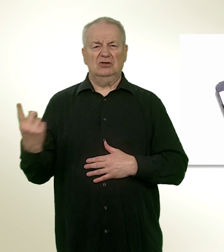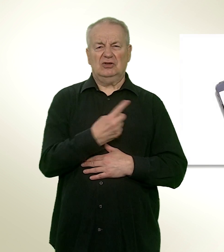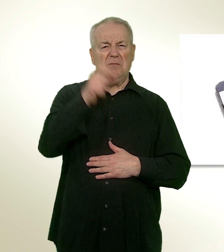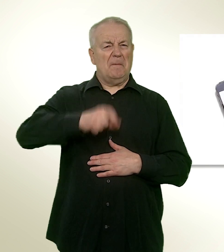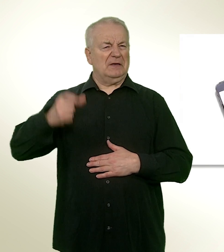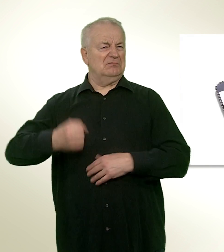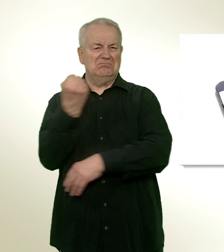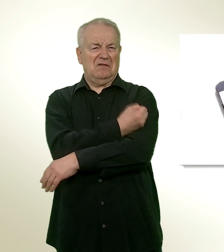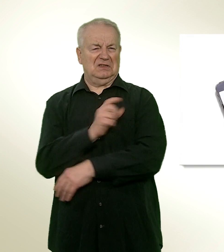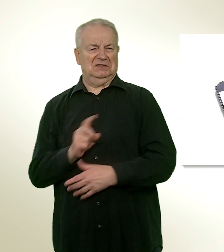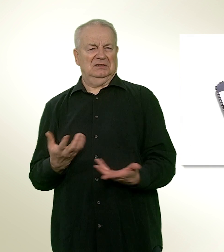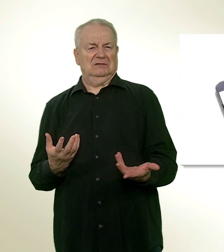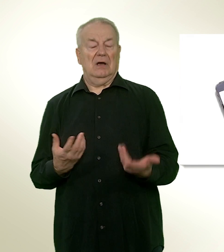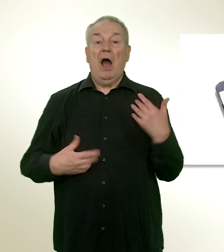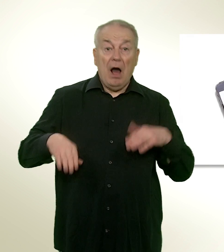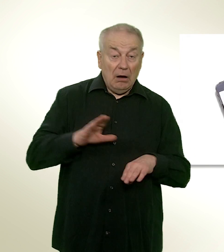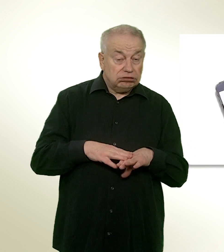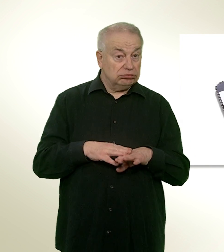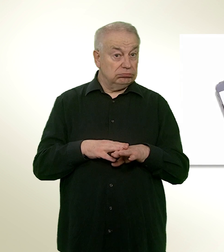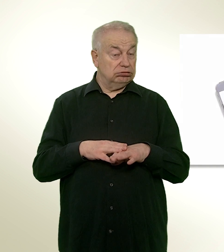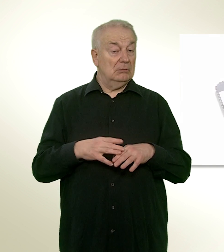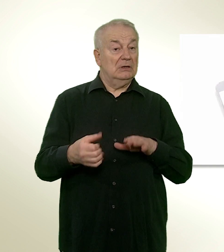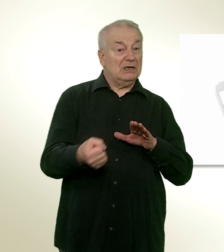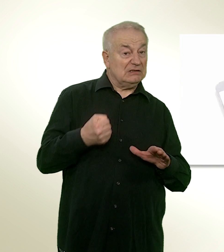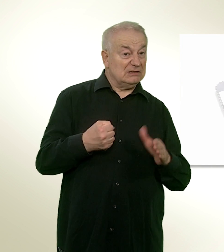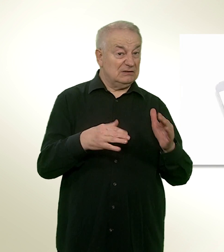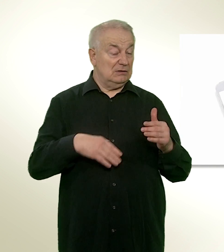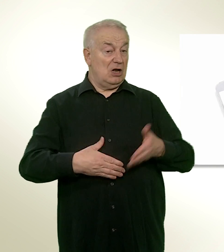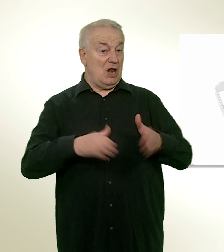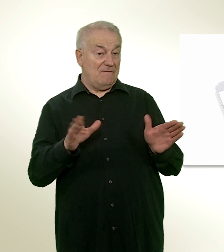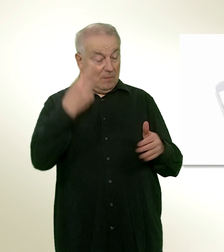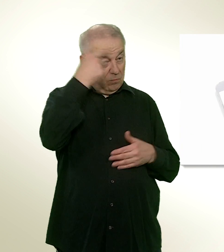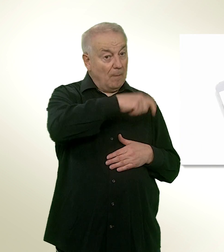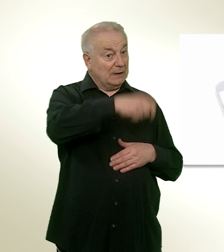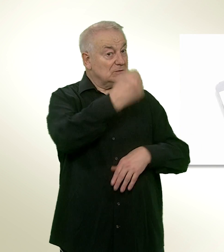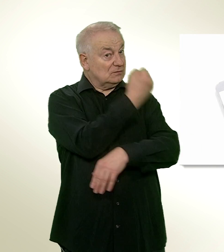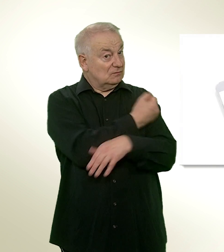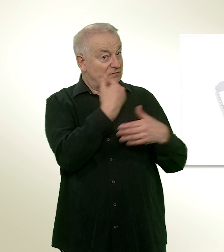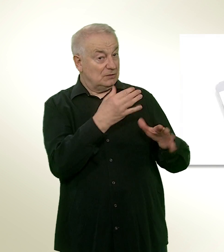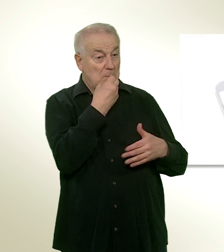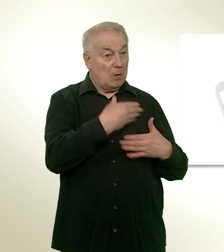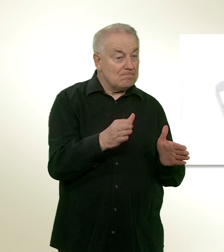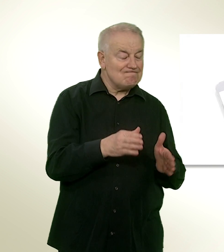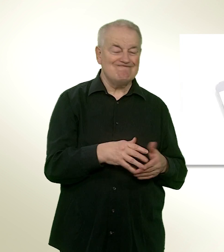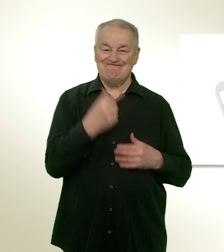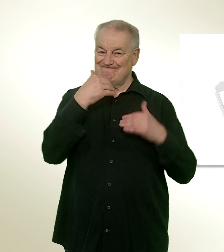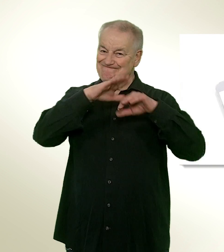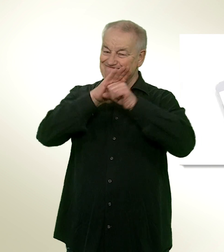sont pas vaccinées, alors que certaines restrictions sont levées pour celles qui le sont. Il y voit une discrimination et